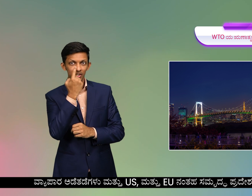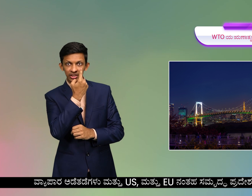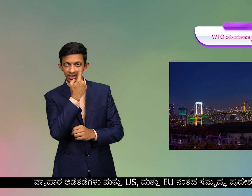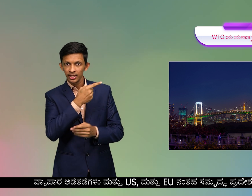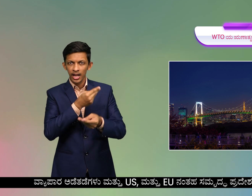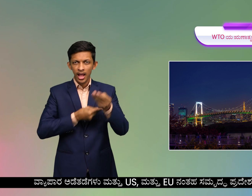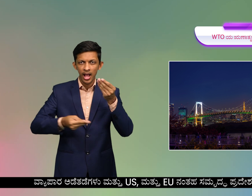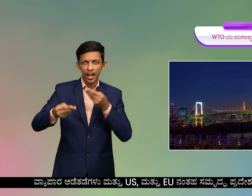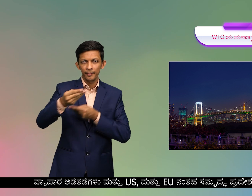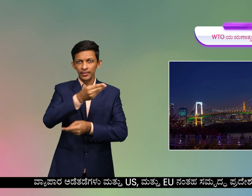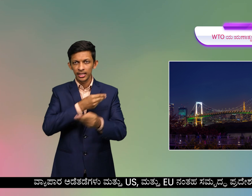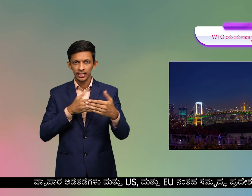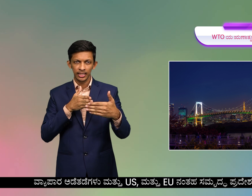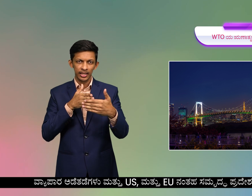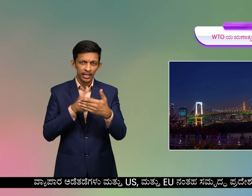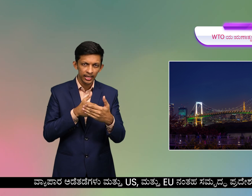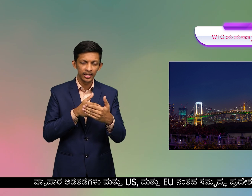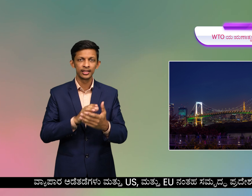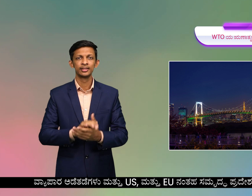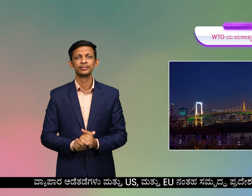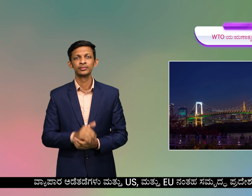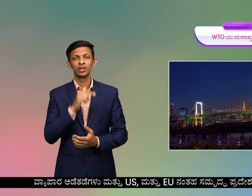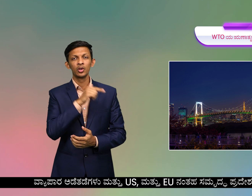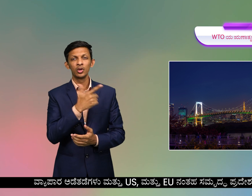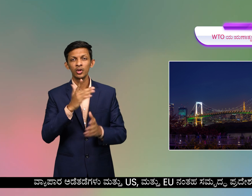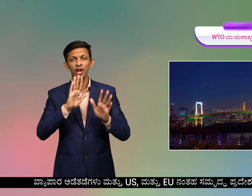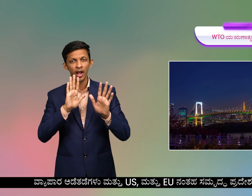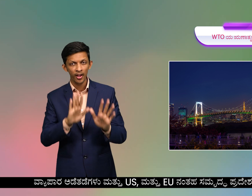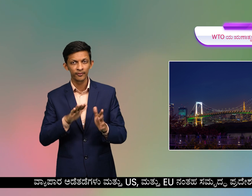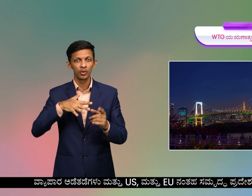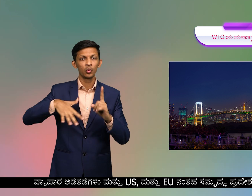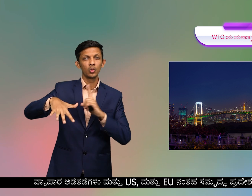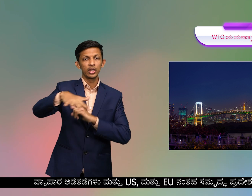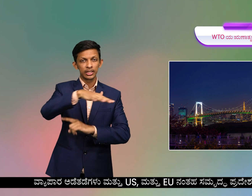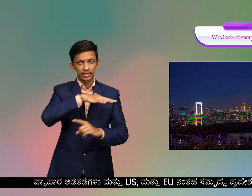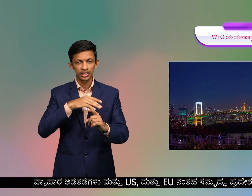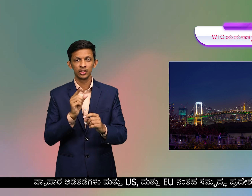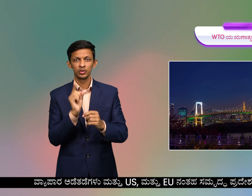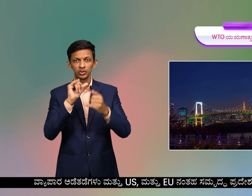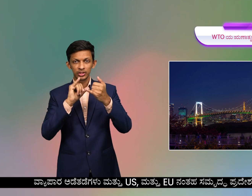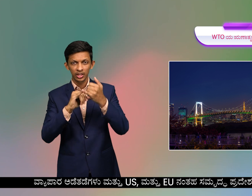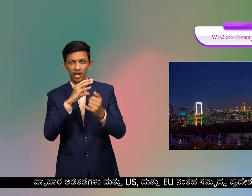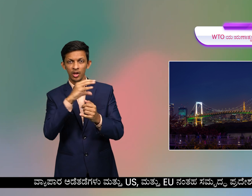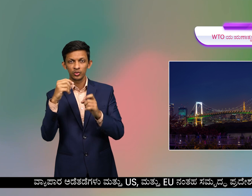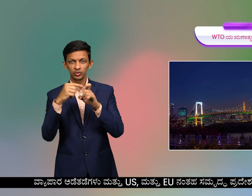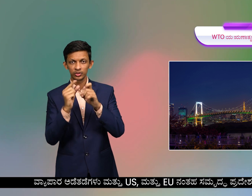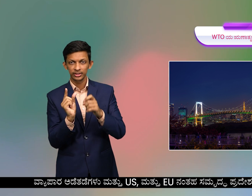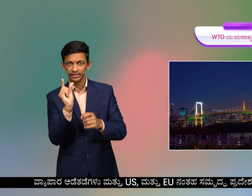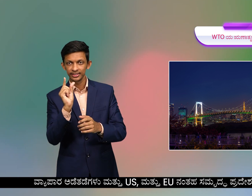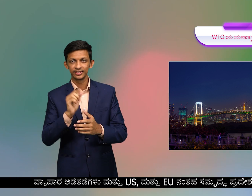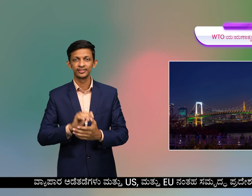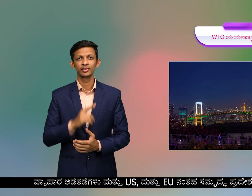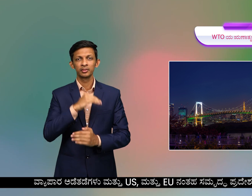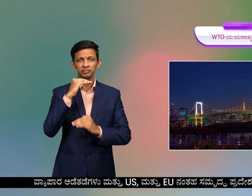ವ್ಯಾಪಾರ ಅಡೆತಡೆಗಳು ಮತ್ತು US ಮತ್ತು EU ನಂತಹ ಸಮೃದ್ಧ ಪ್ರದೇಶಗಳಿಗೆ ಕುರುಡಾಗಿದೆ.